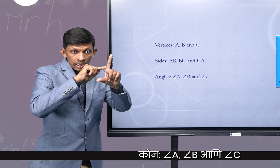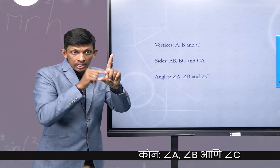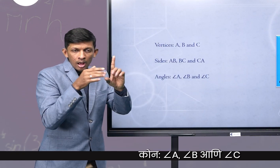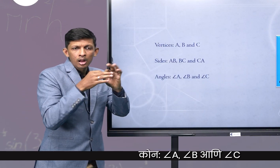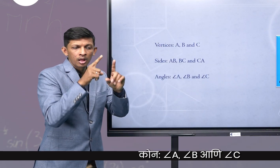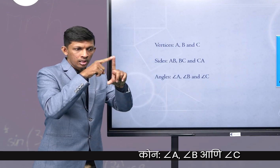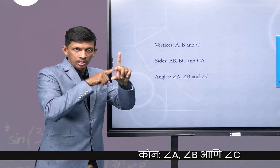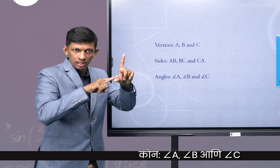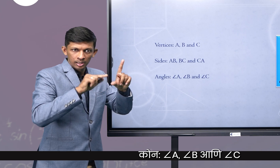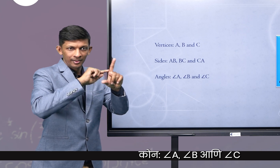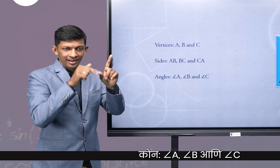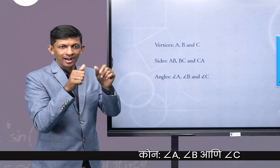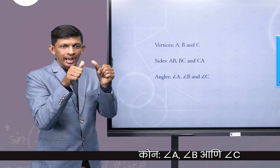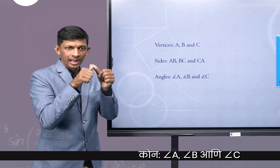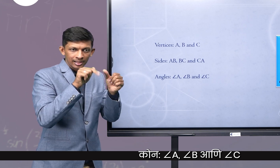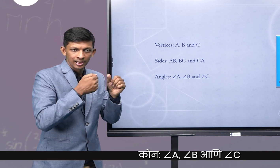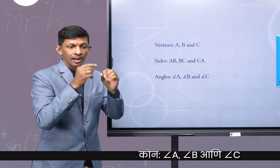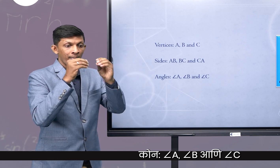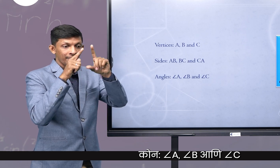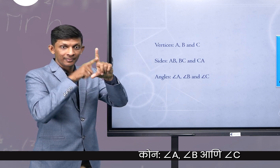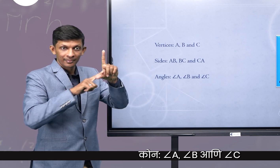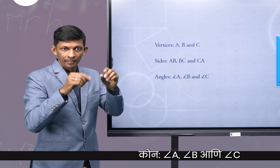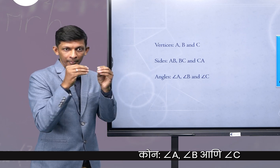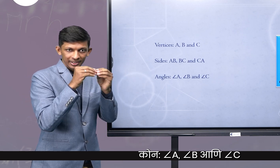कोन A, कोन B आणि कोन C.